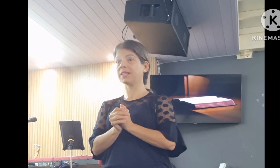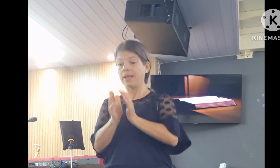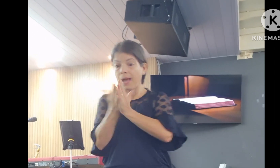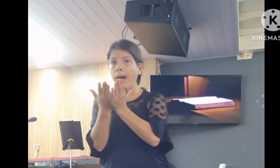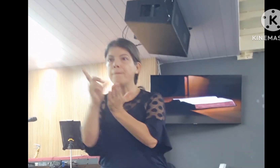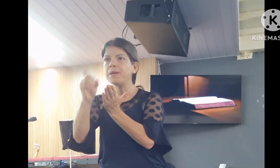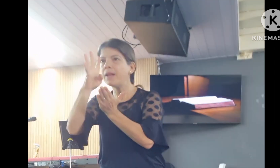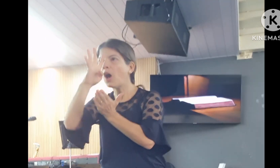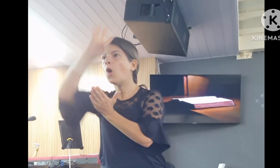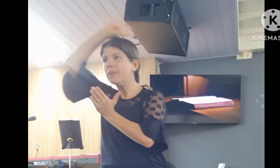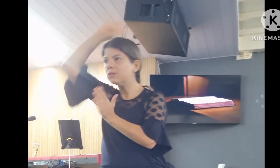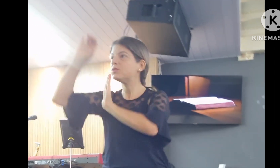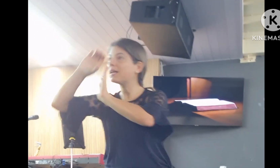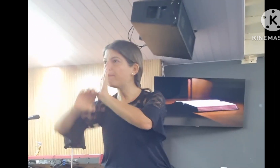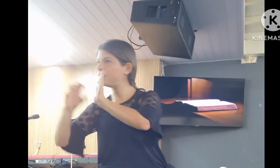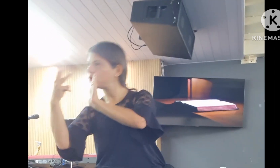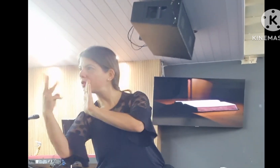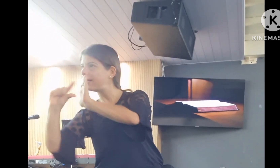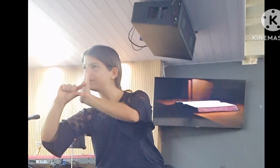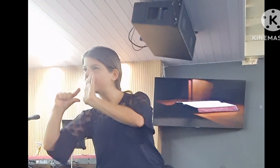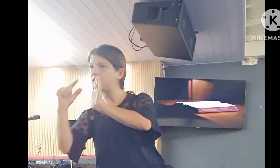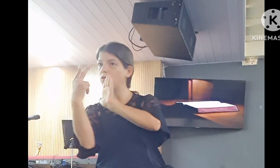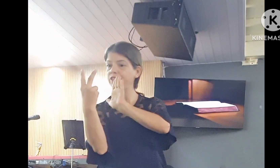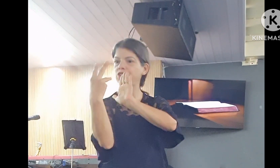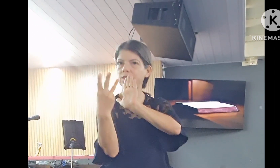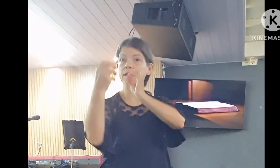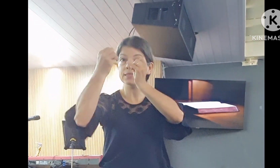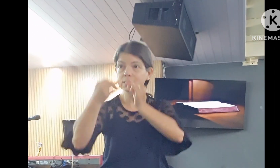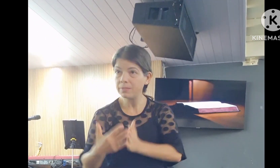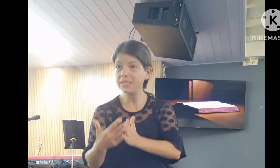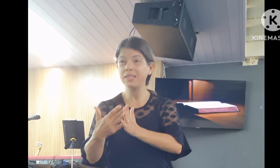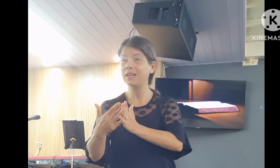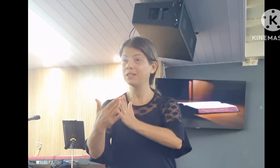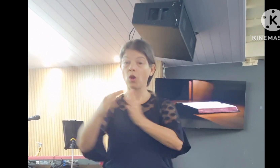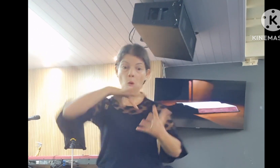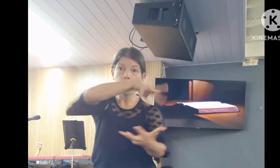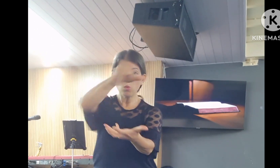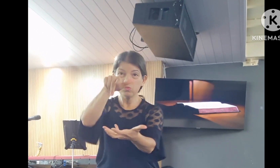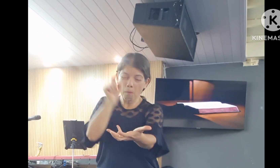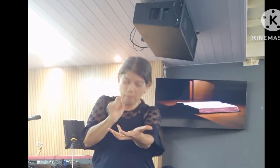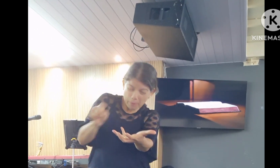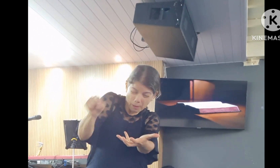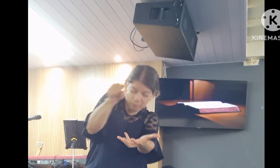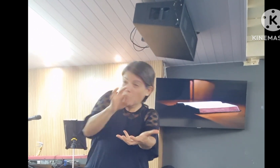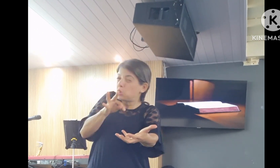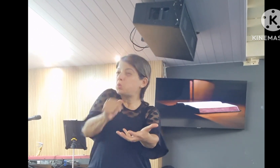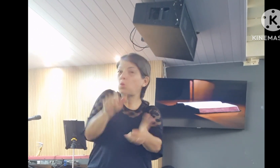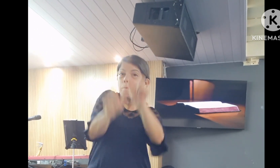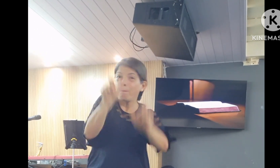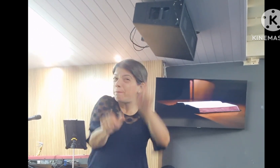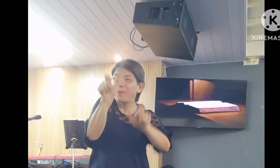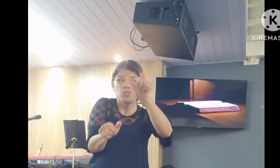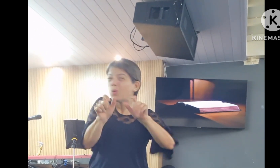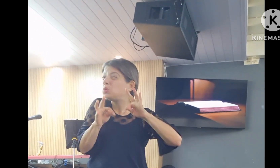Romanos 3:23 diz: todos pecaram. Não, pastor, mas eu